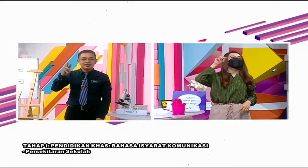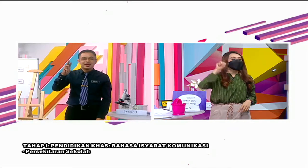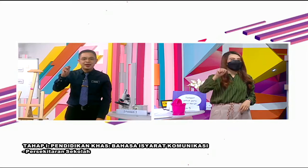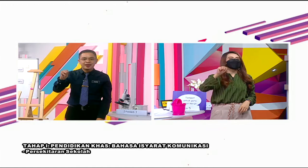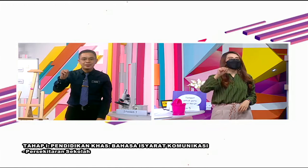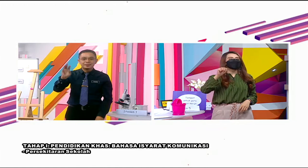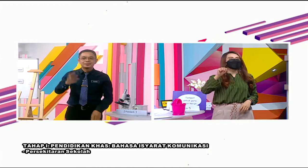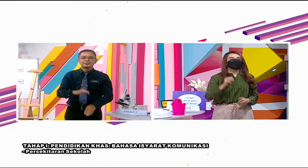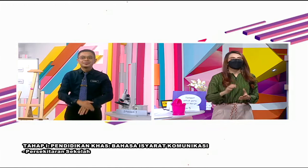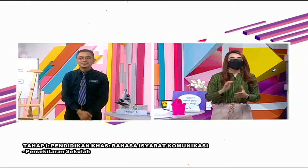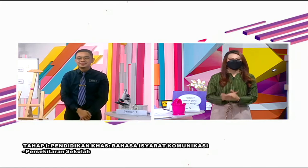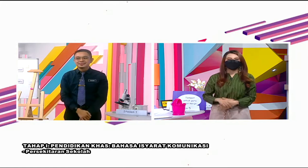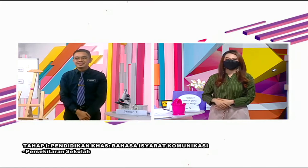KPM.